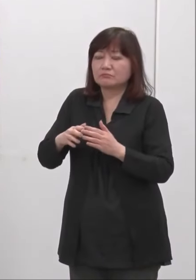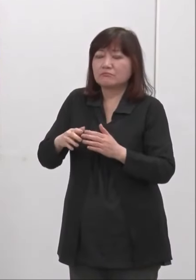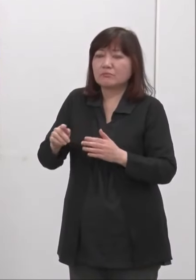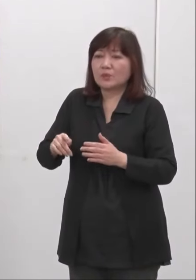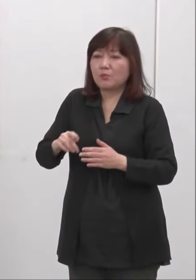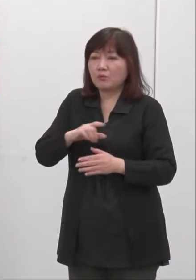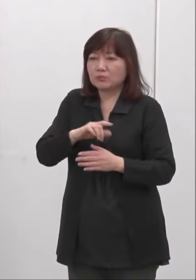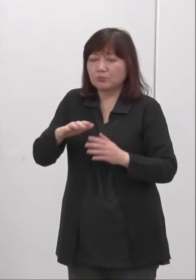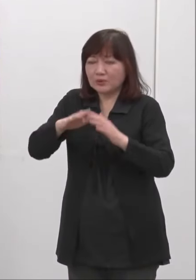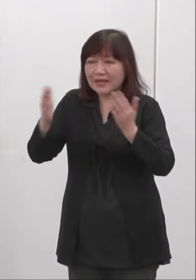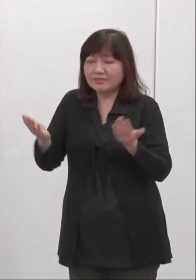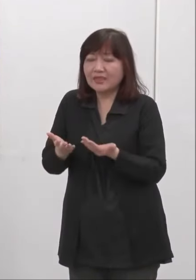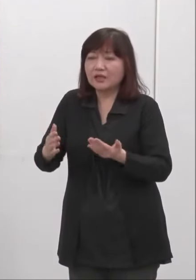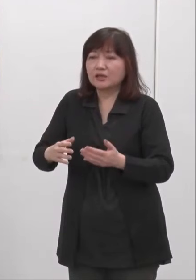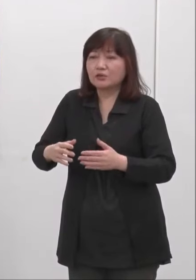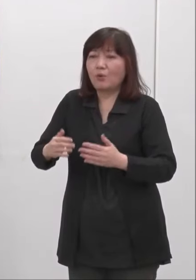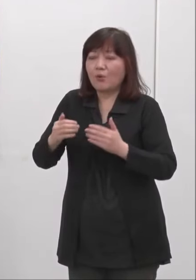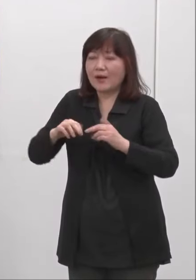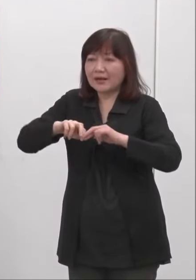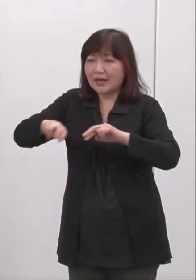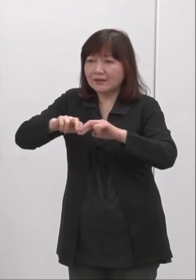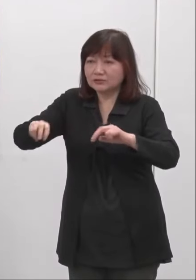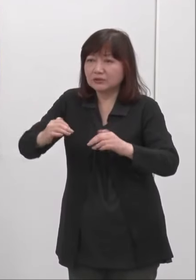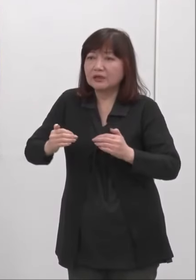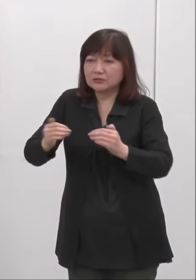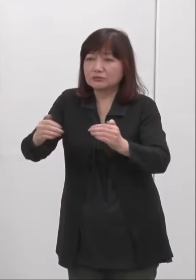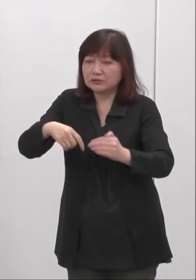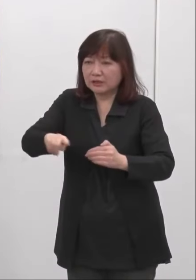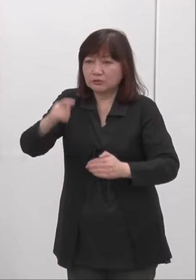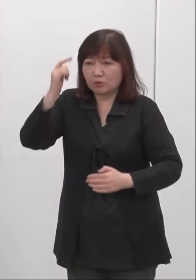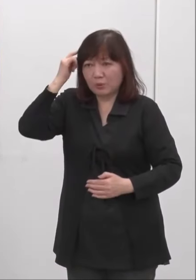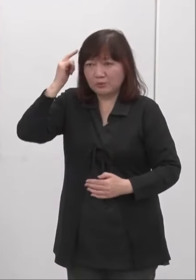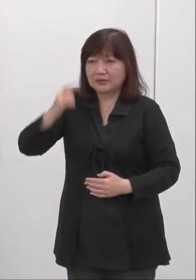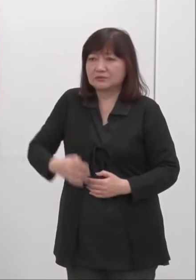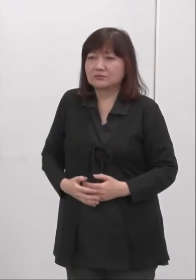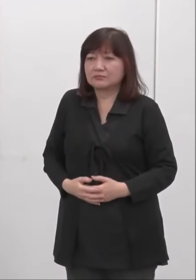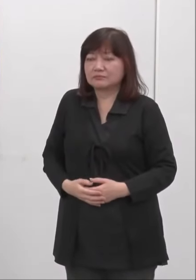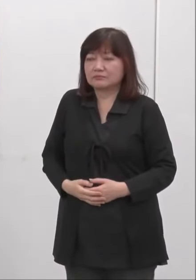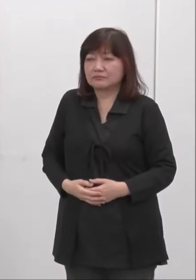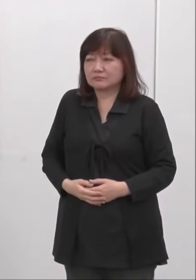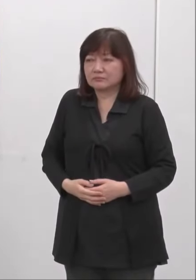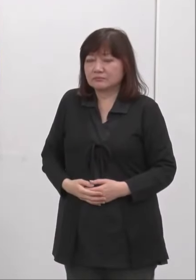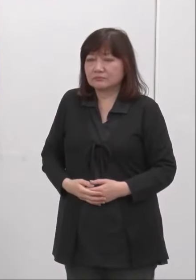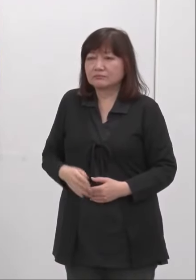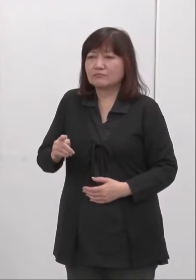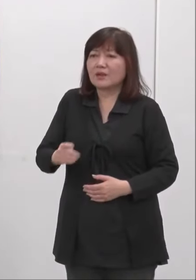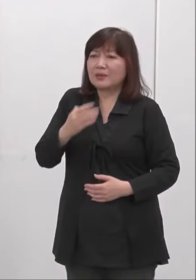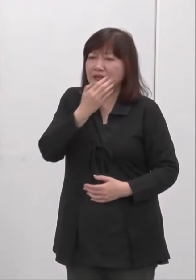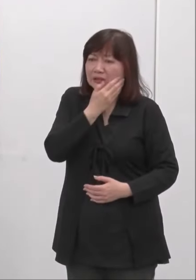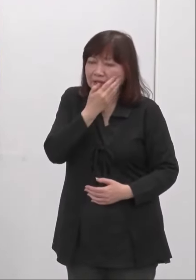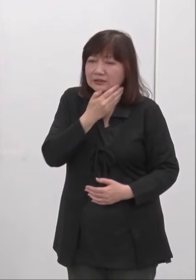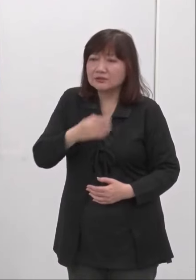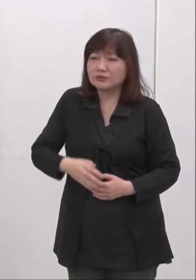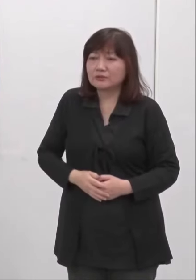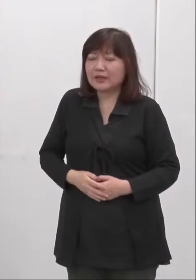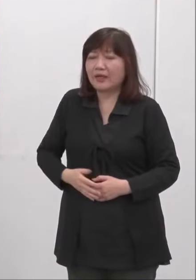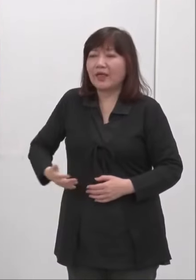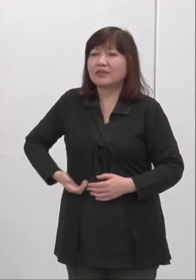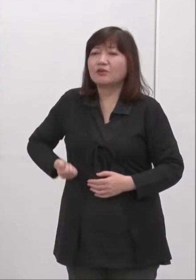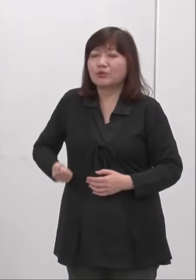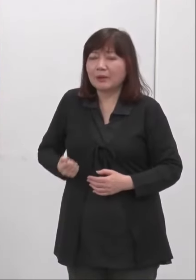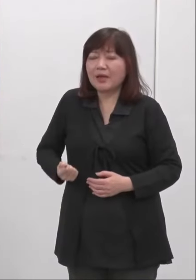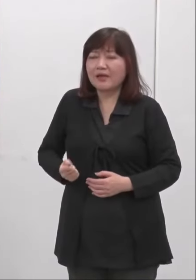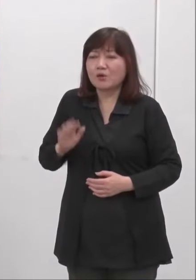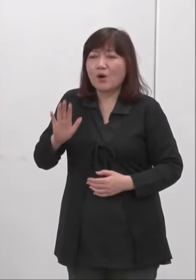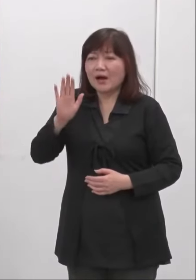でいくことになります。その認識でだったはずです。すいません、はい、めっちゃ大事なとこなんで念のため後で局の方